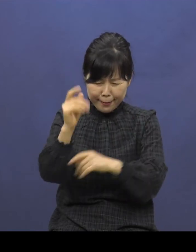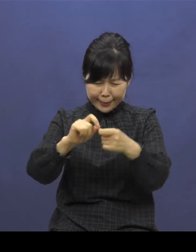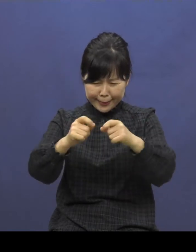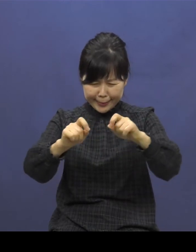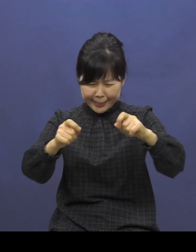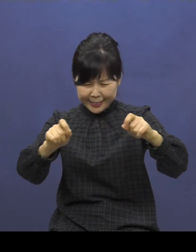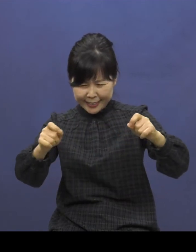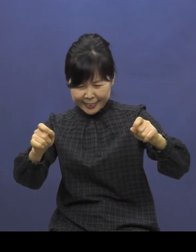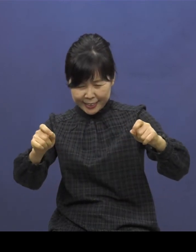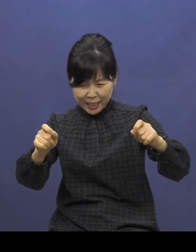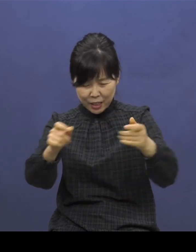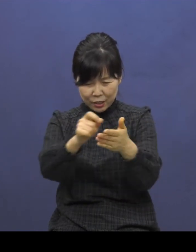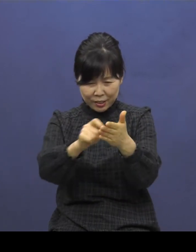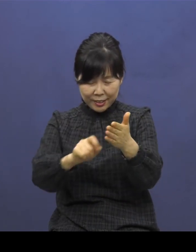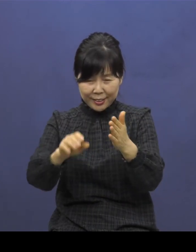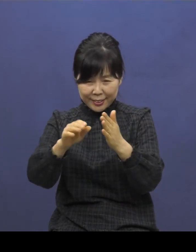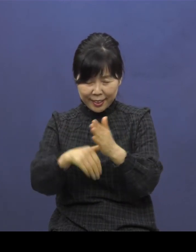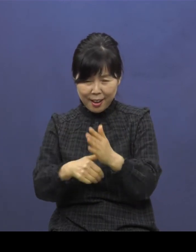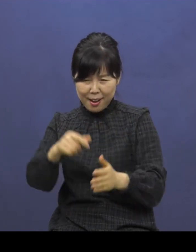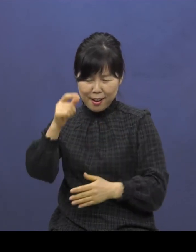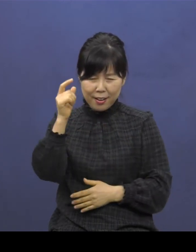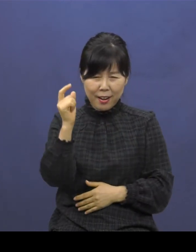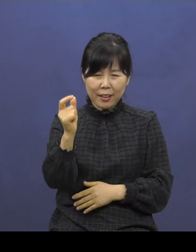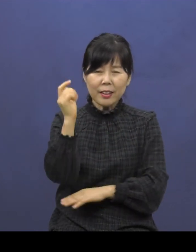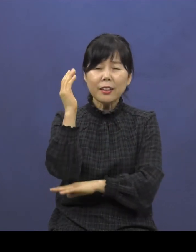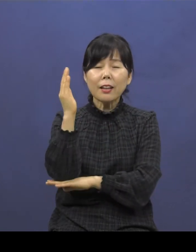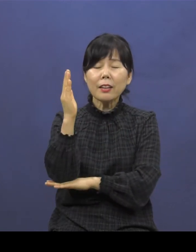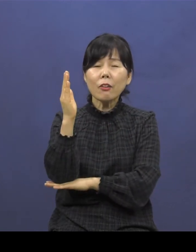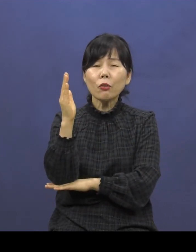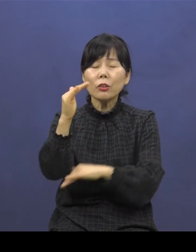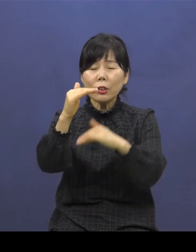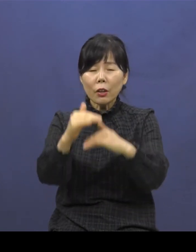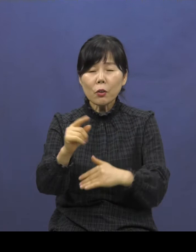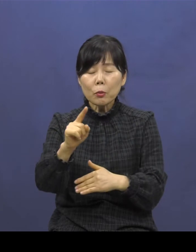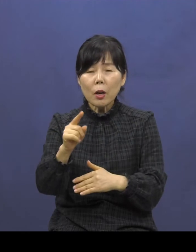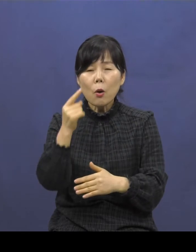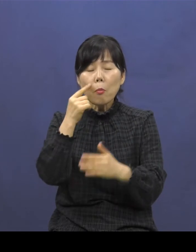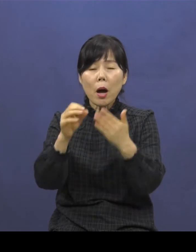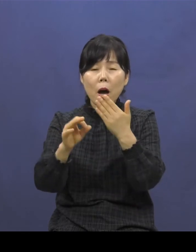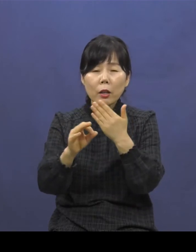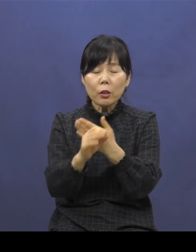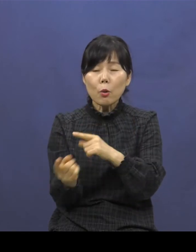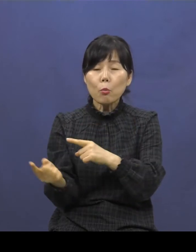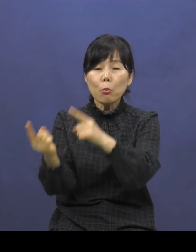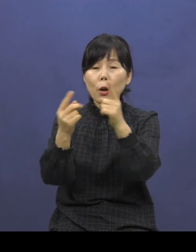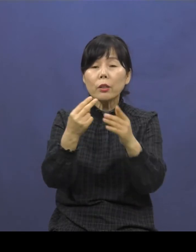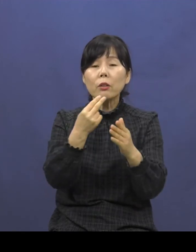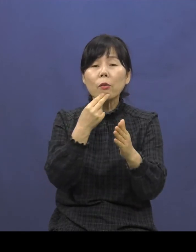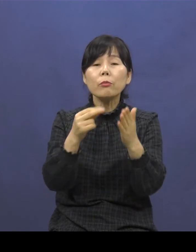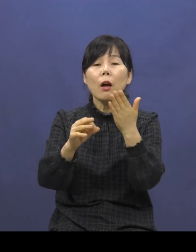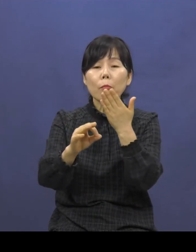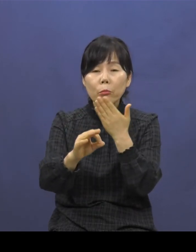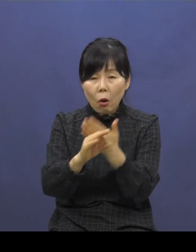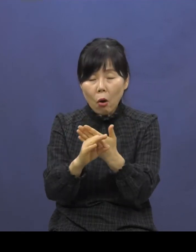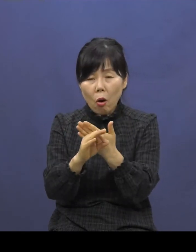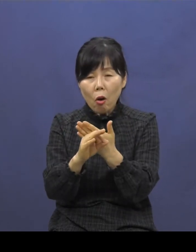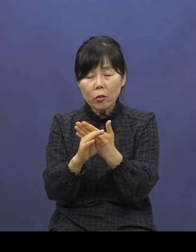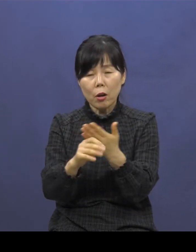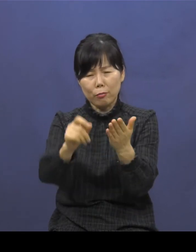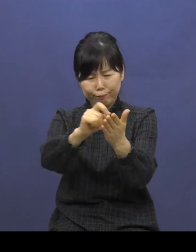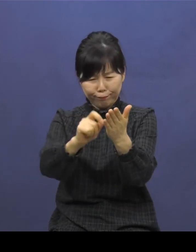하면서 바울이 제일 흥분하면서 강조하고 있는 것이 뭐냐? 만일 부활이 없다면,